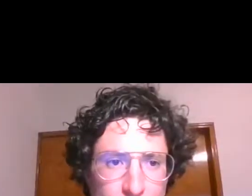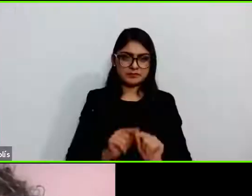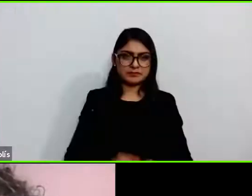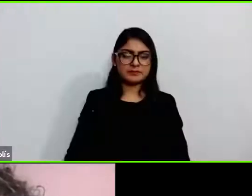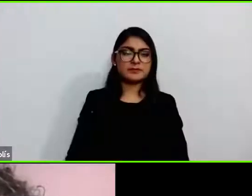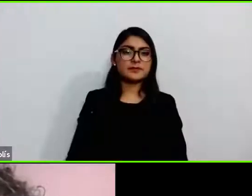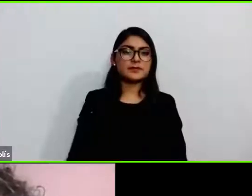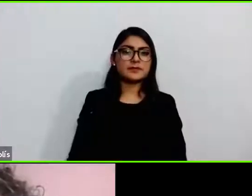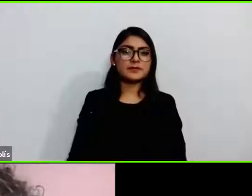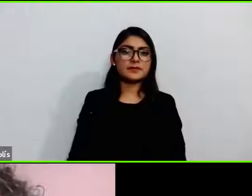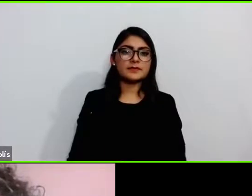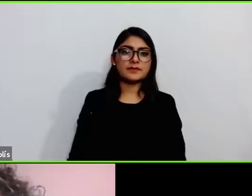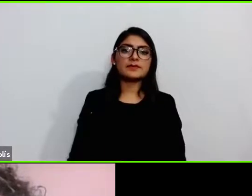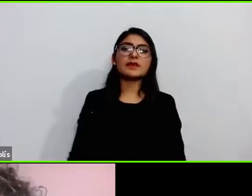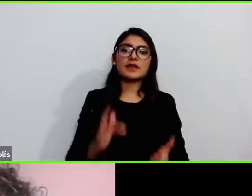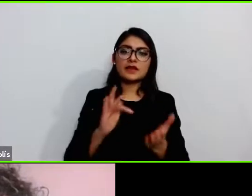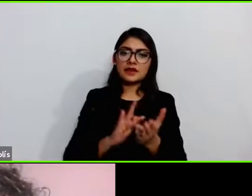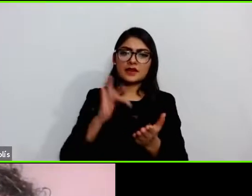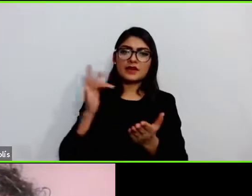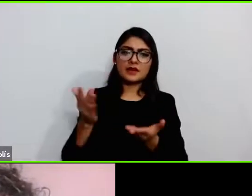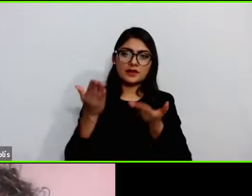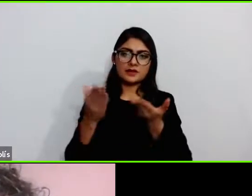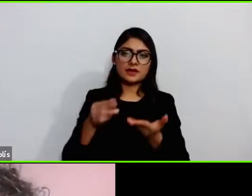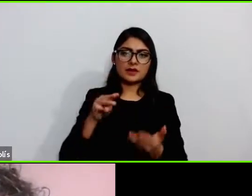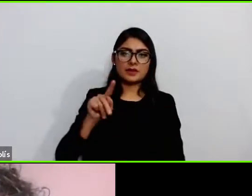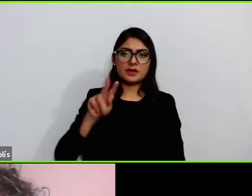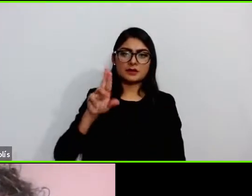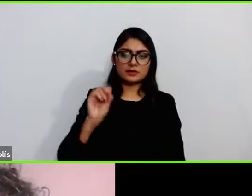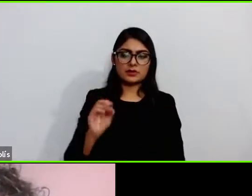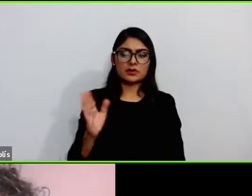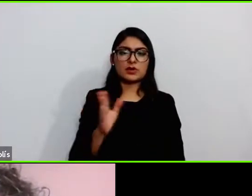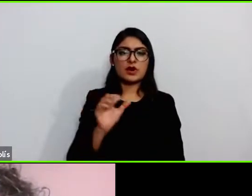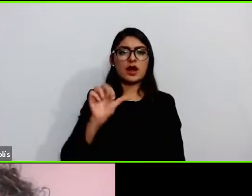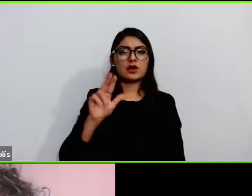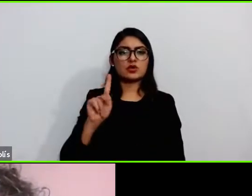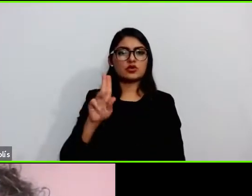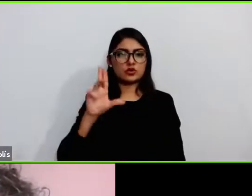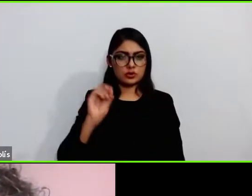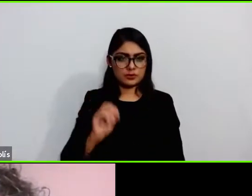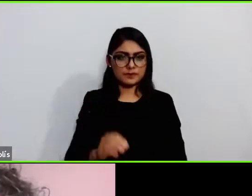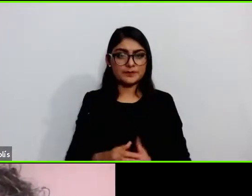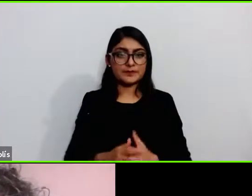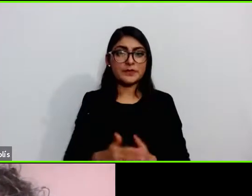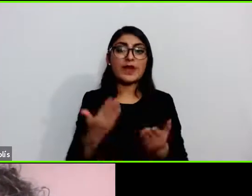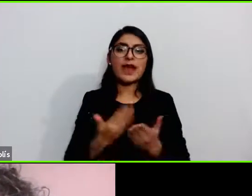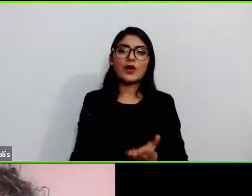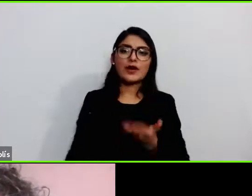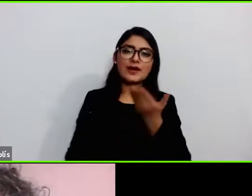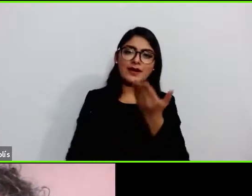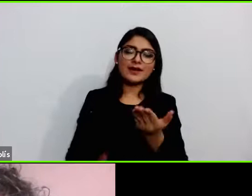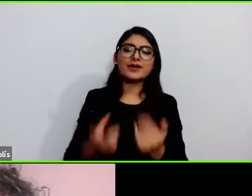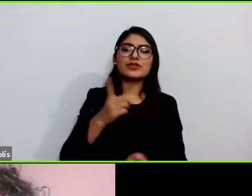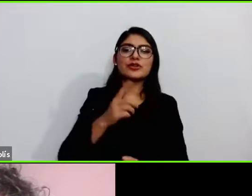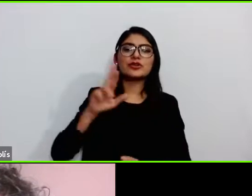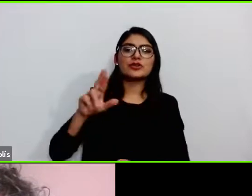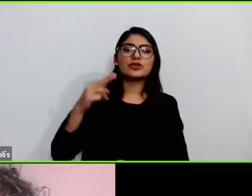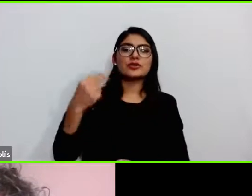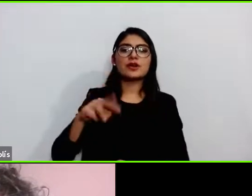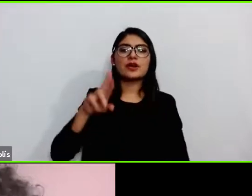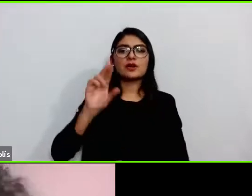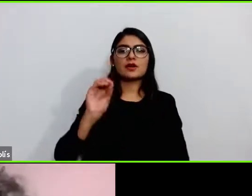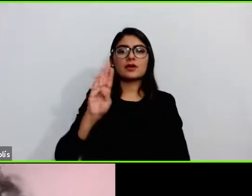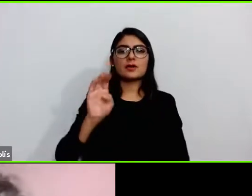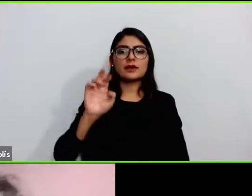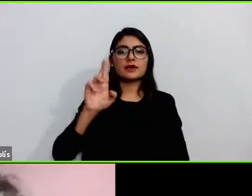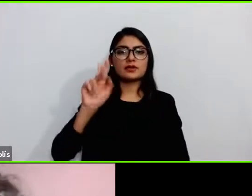Muchas gracias, maestro Arturo. Doctor Roberto Niembro, bueno, pues muchísimas gracias. Tenemos un sinfín de